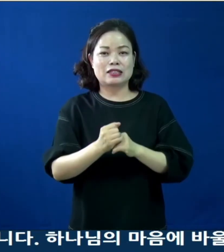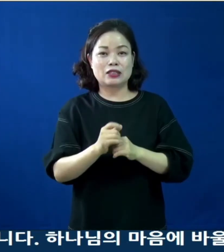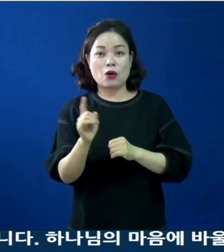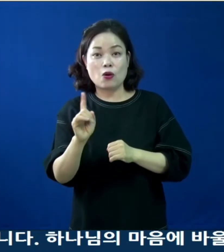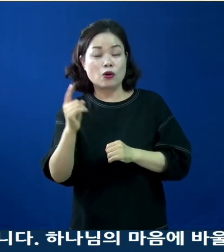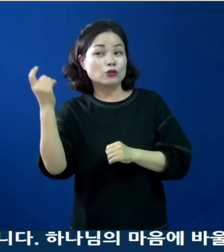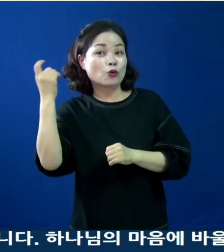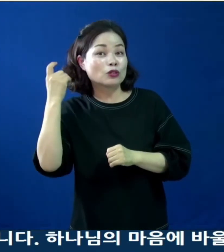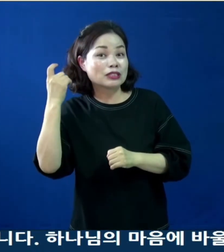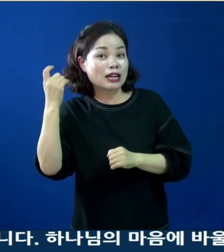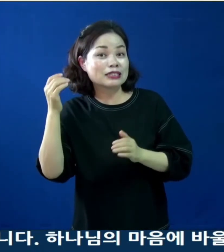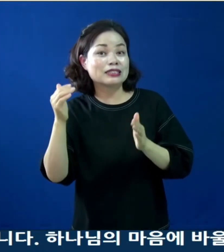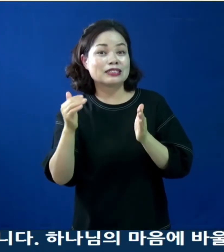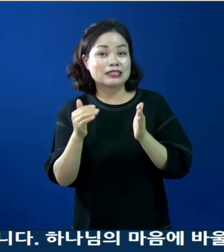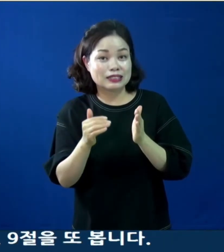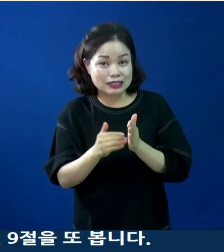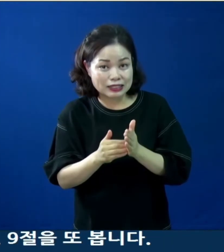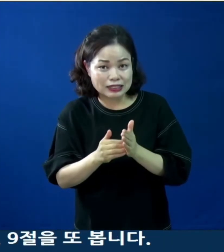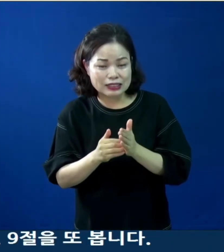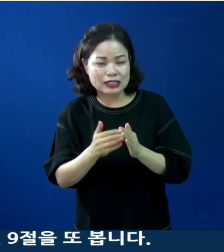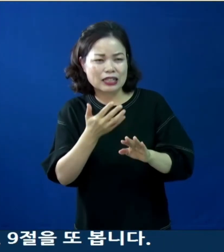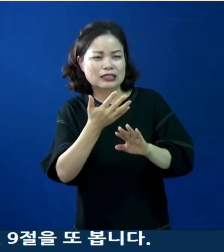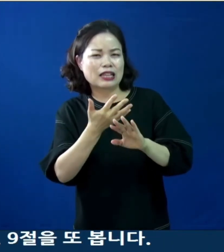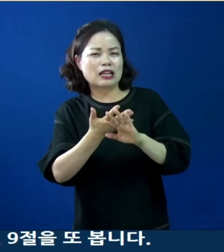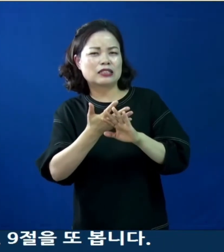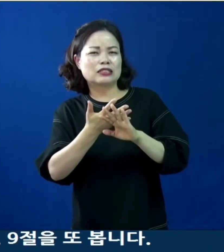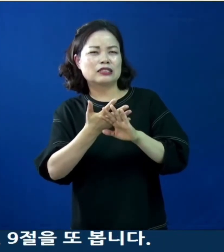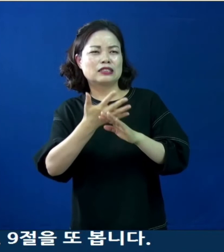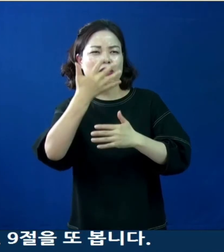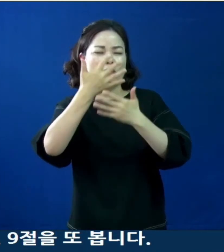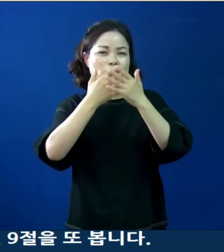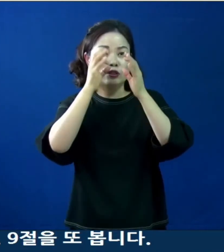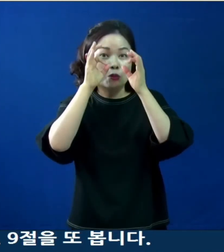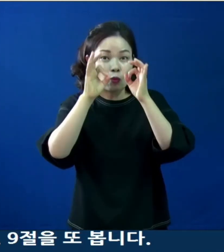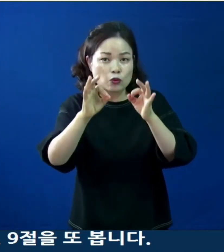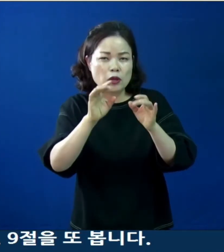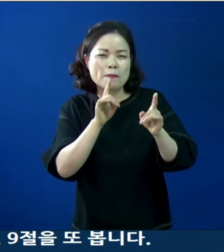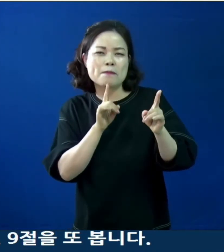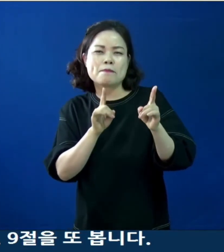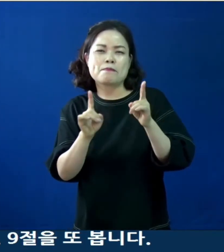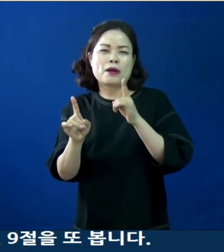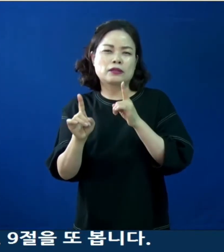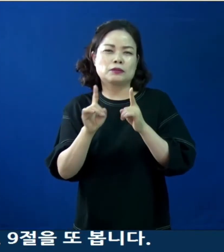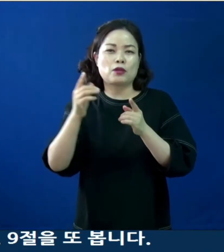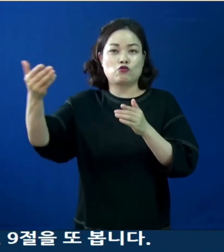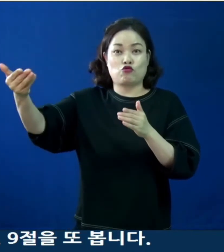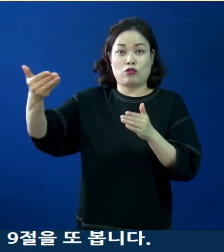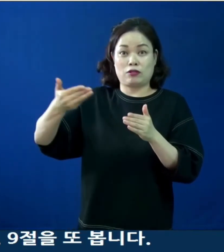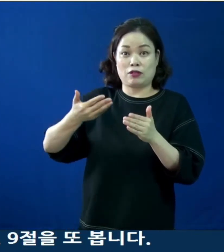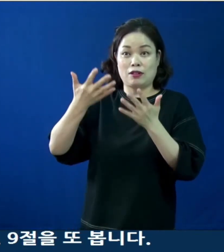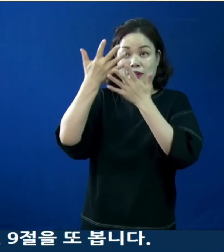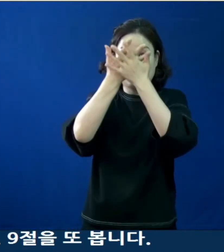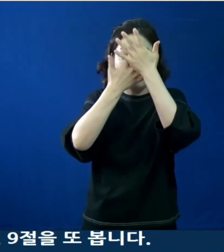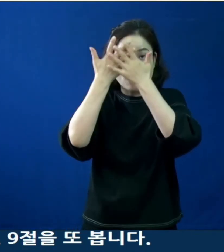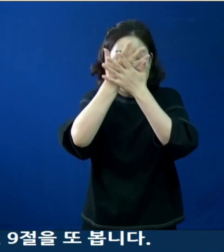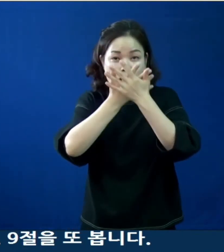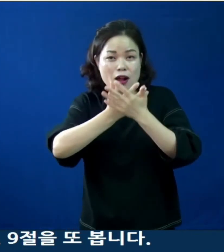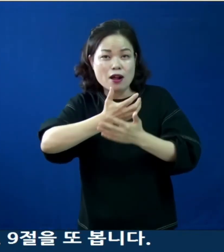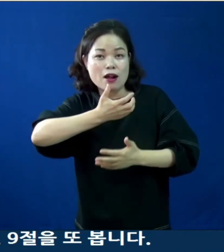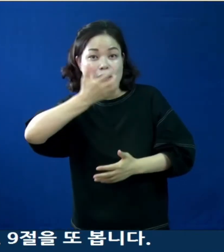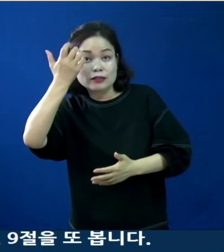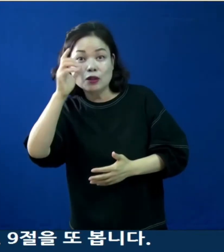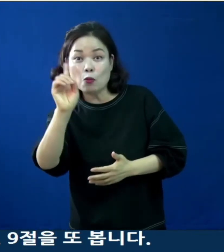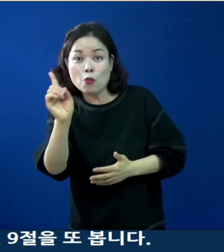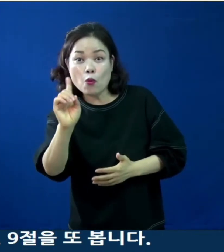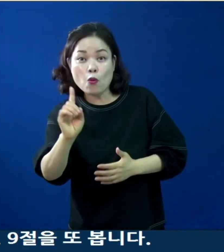오디오까지 있어요. 그래서 다른 화질로 보여주면서 말씀까지 해주신 거예요. 자, 환상 그러면 뭐가